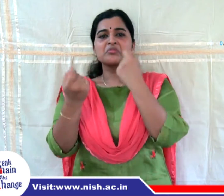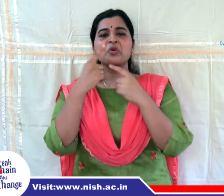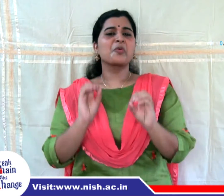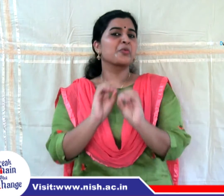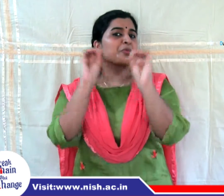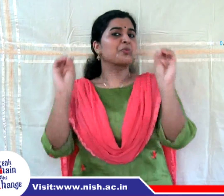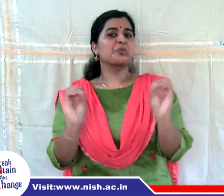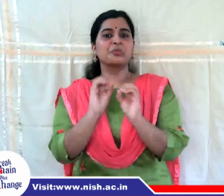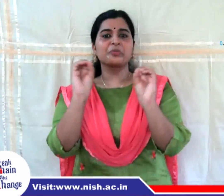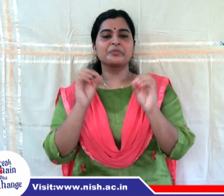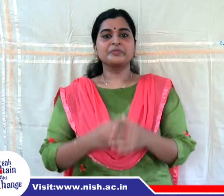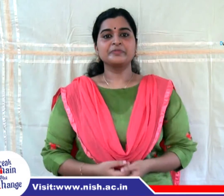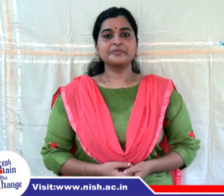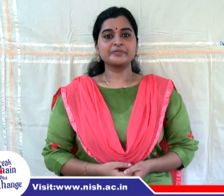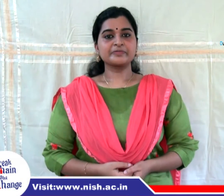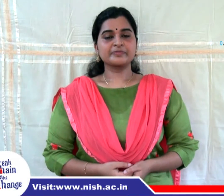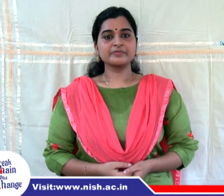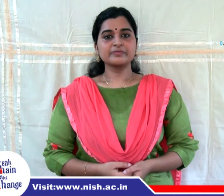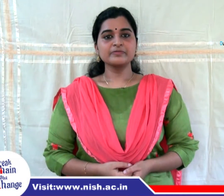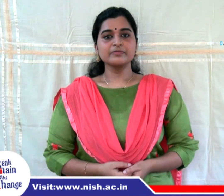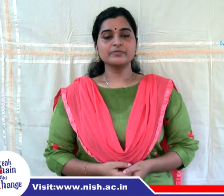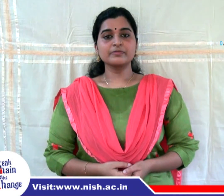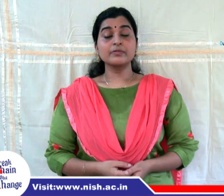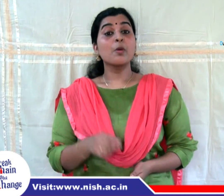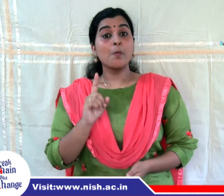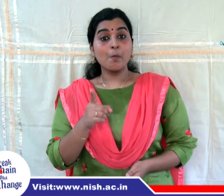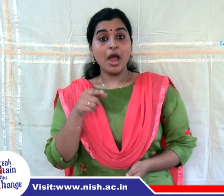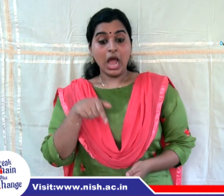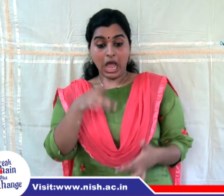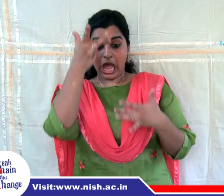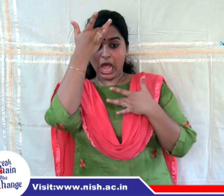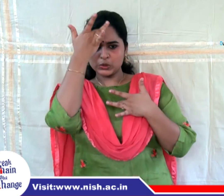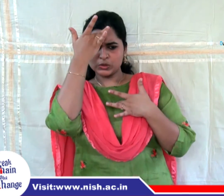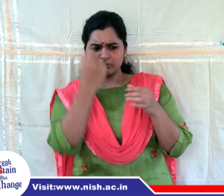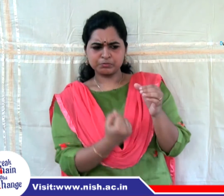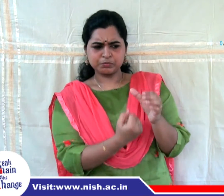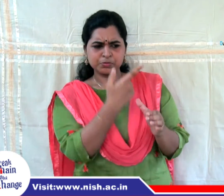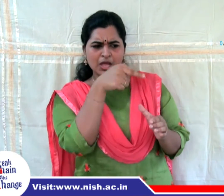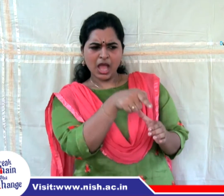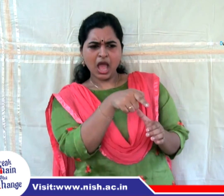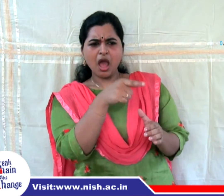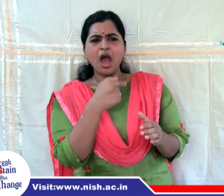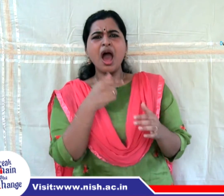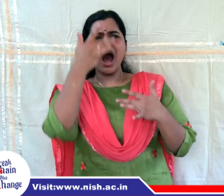ലക്ഷണങ്ങൾക്കനുസരിച്ച് രോഗതീവ്രത കുറയ്ക്കുന്നതിനും മരണനിരക്ക് കുറയ്ക്കുന്നതിനുമുള്ള ചികിത്സാ രീതികളാണ് അവലംബിച്ചു വരുന്നത്.